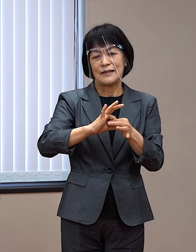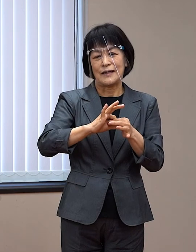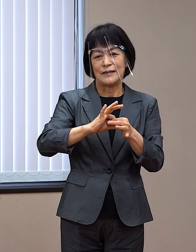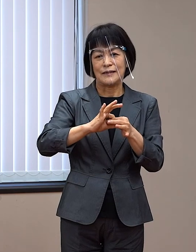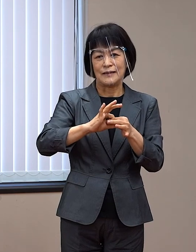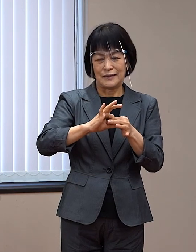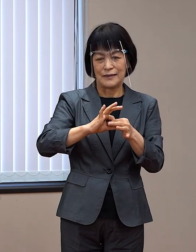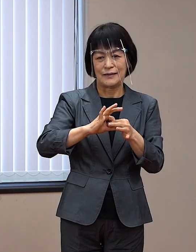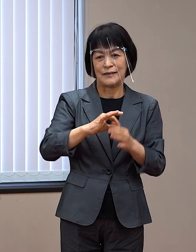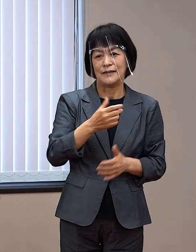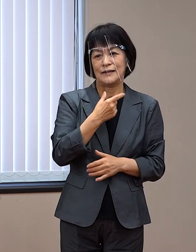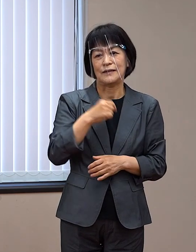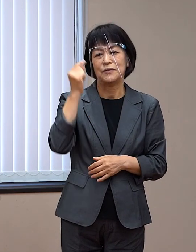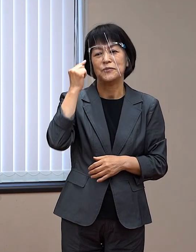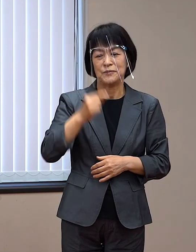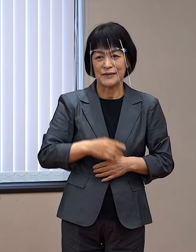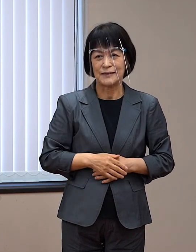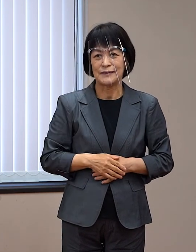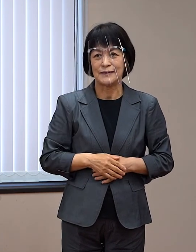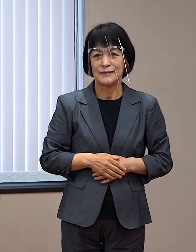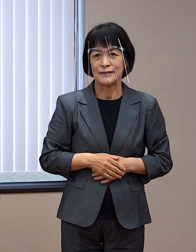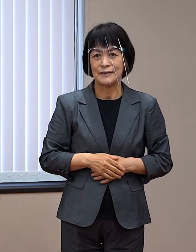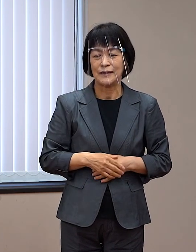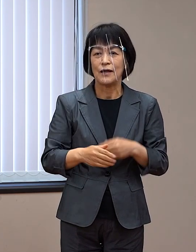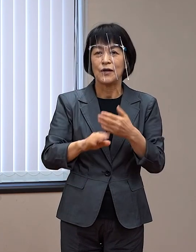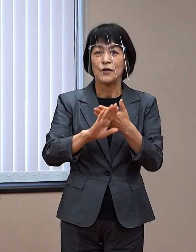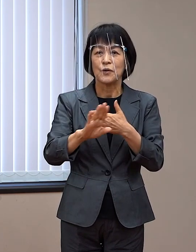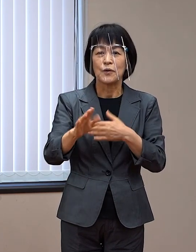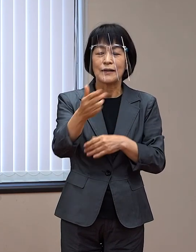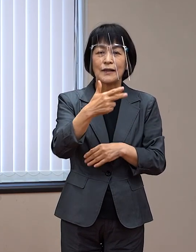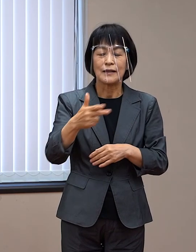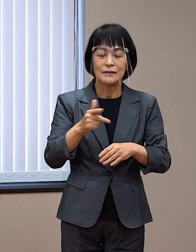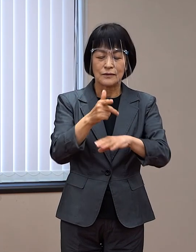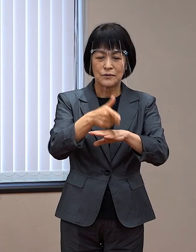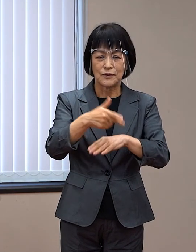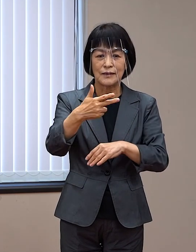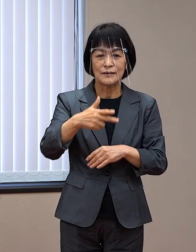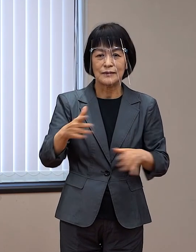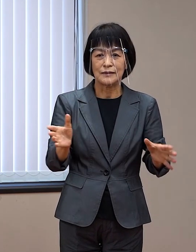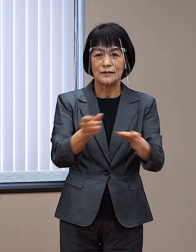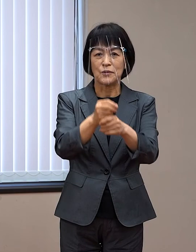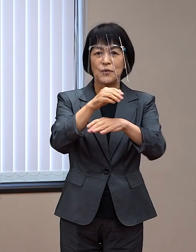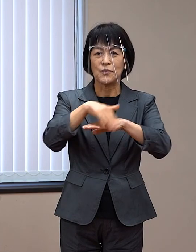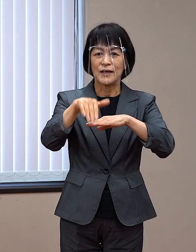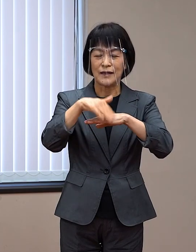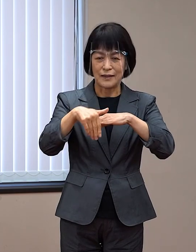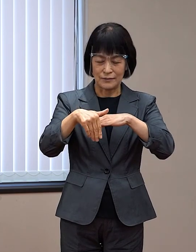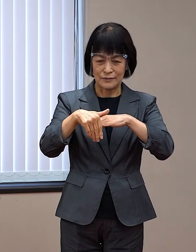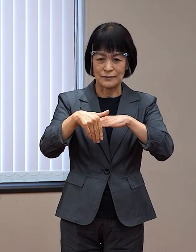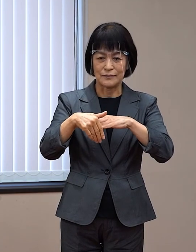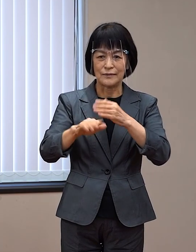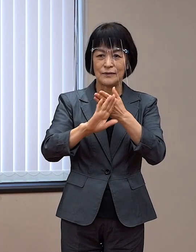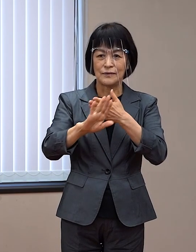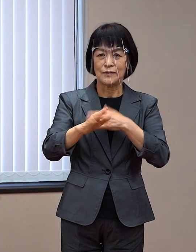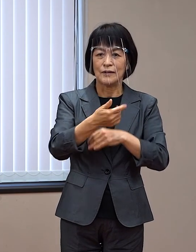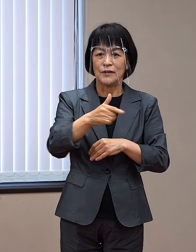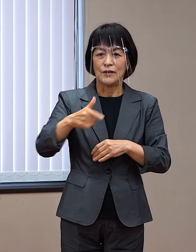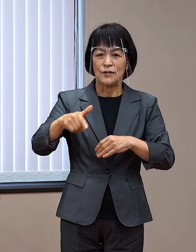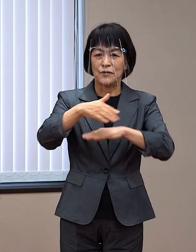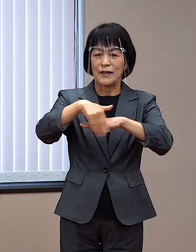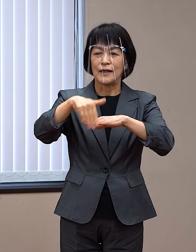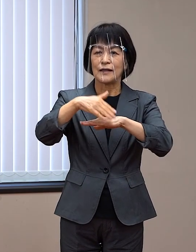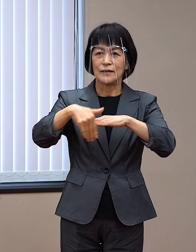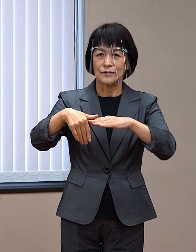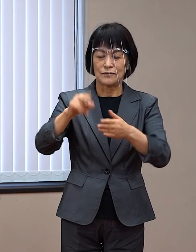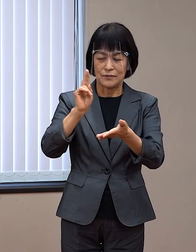。このほか、第7次上越市総合計画をはじめとする主要計画